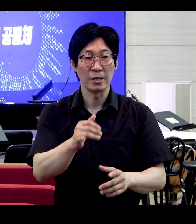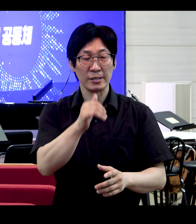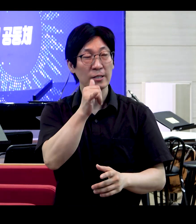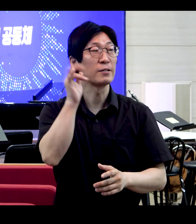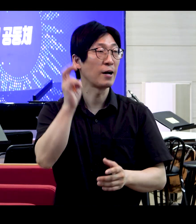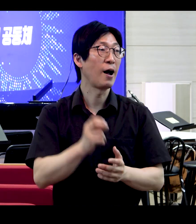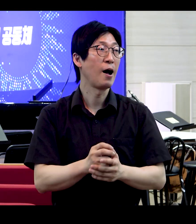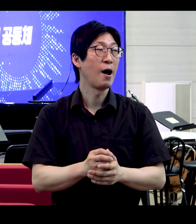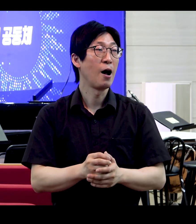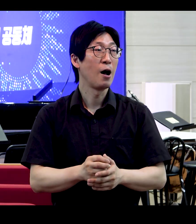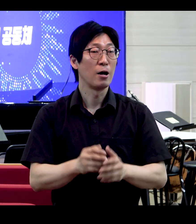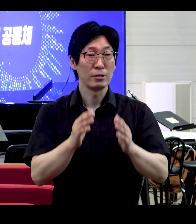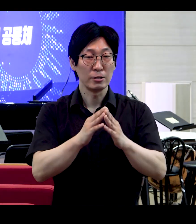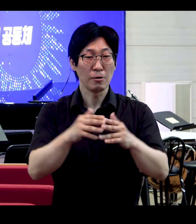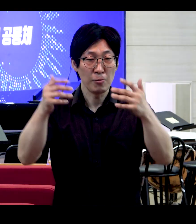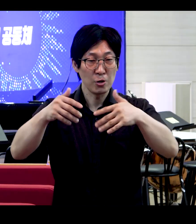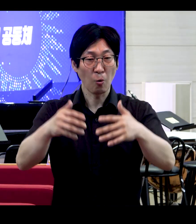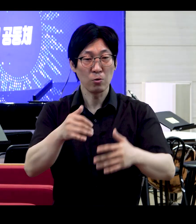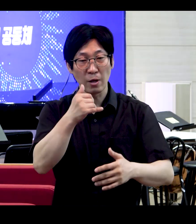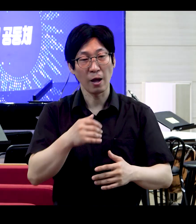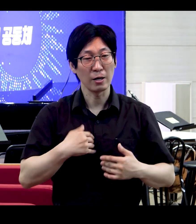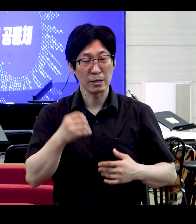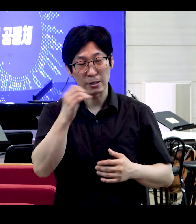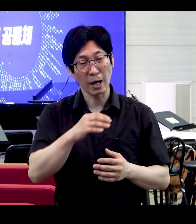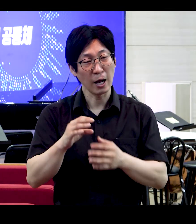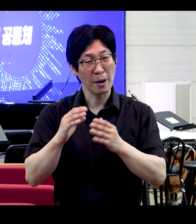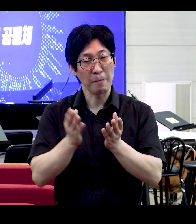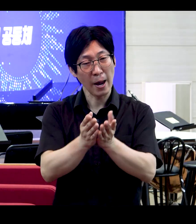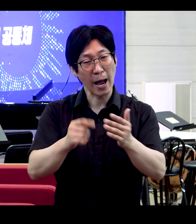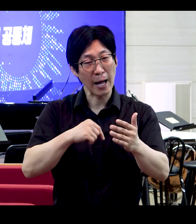되느냐? 나가면 안 될까?